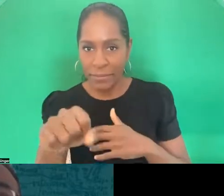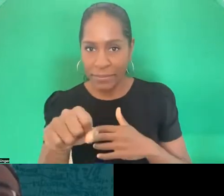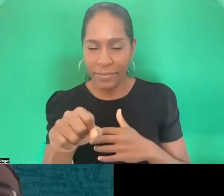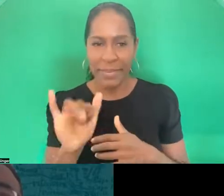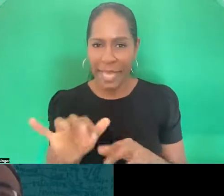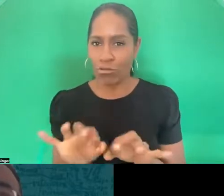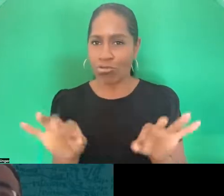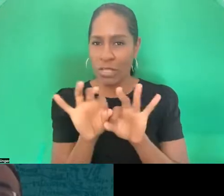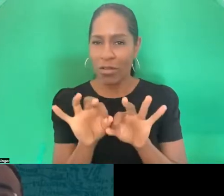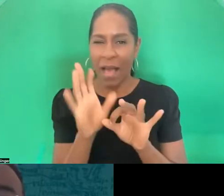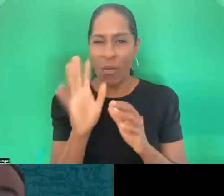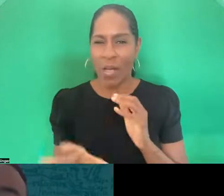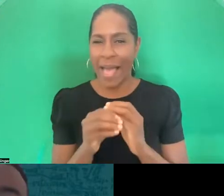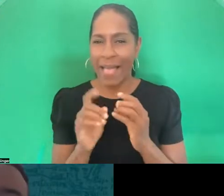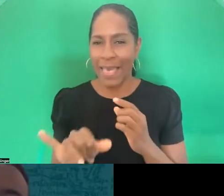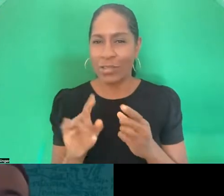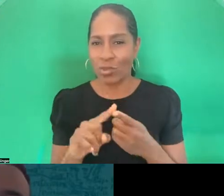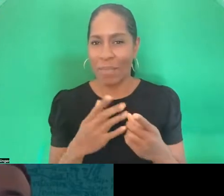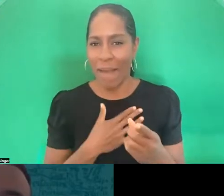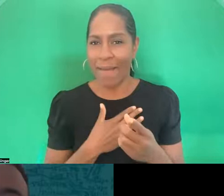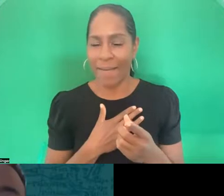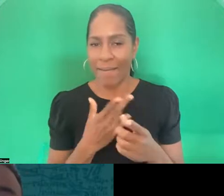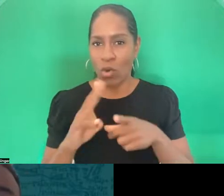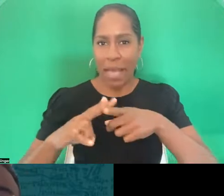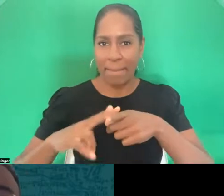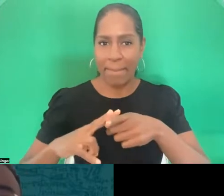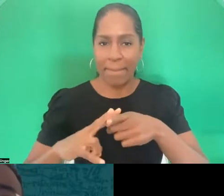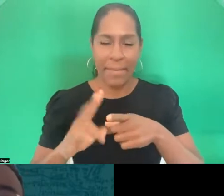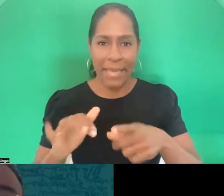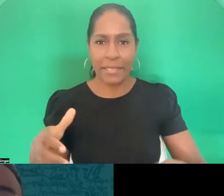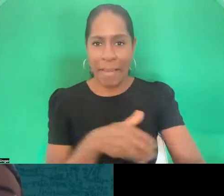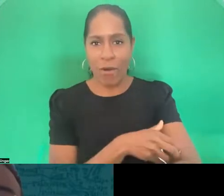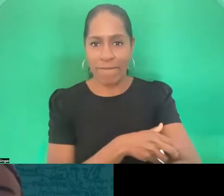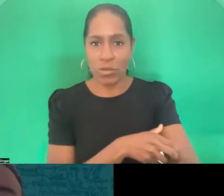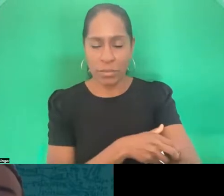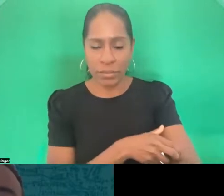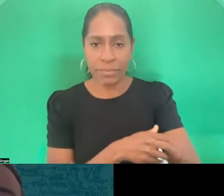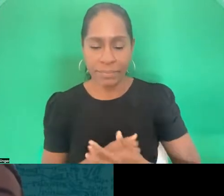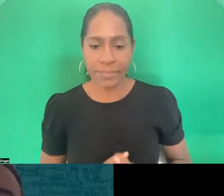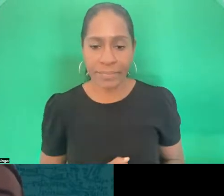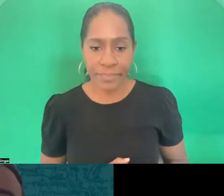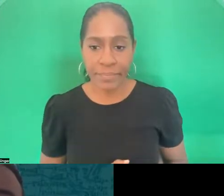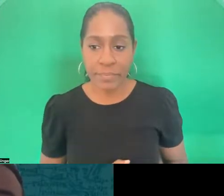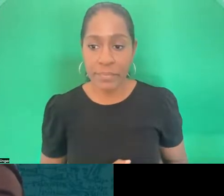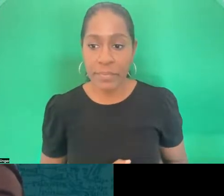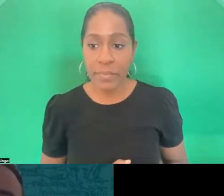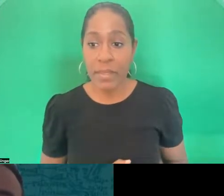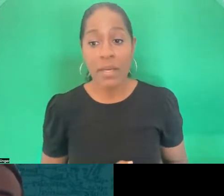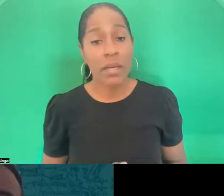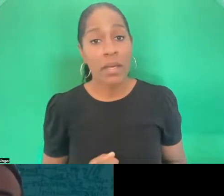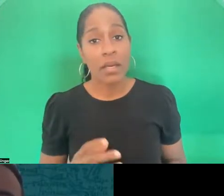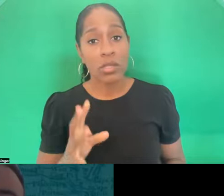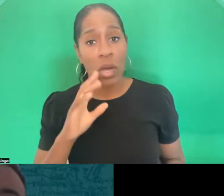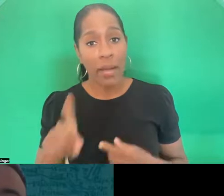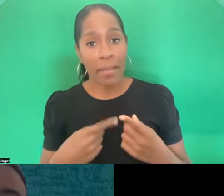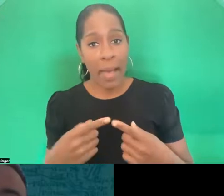dices De hecho voy a empezar a agregarlo Eso a mí vocabulario porque es muy potente tecnología muy importante estoy